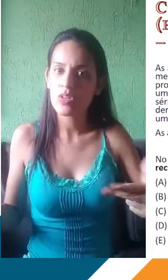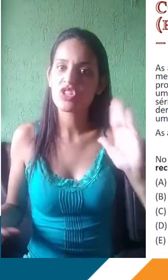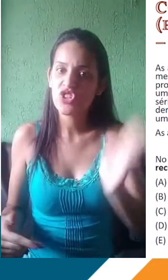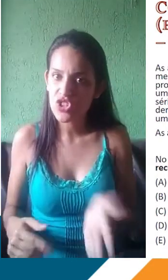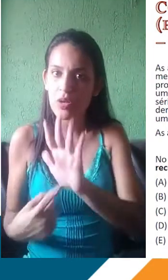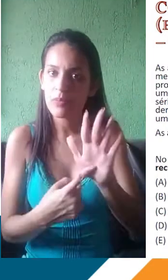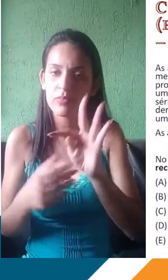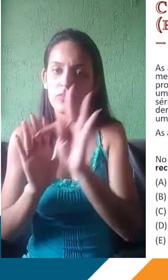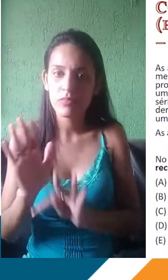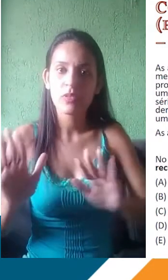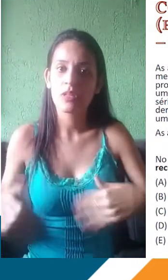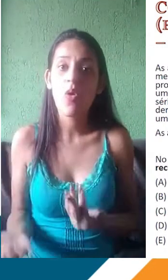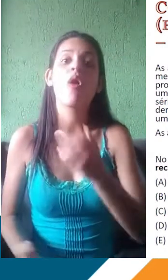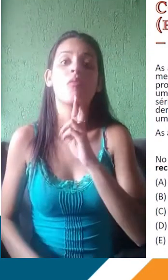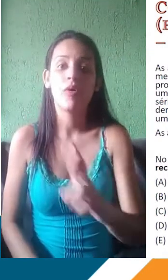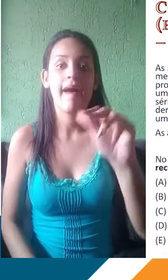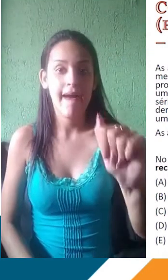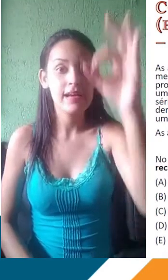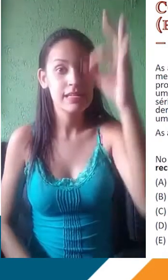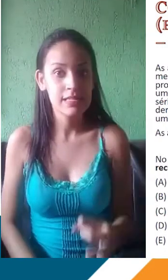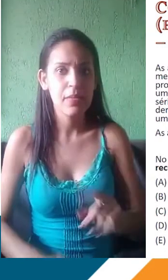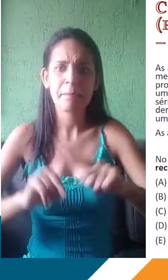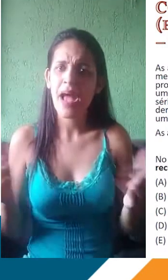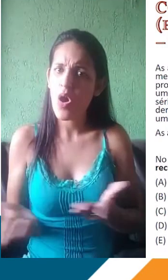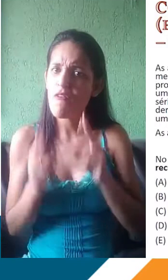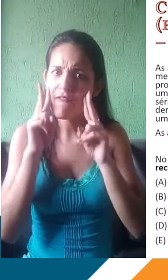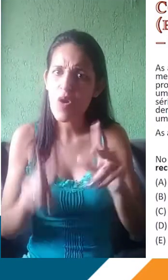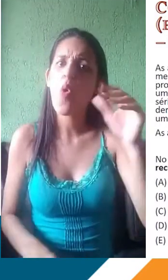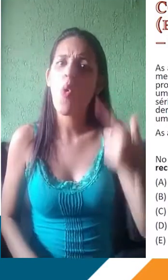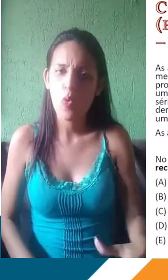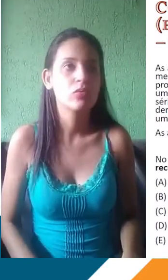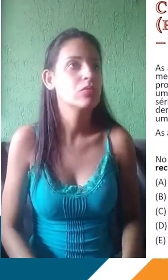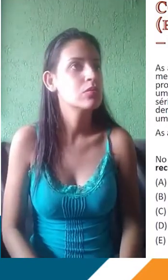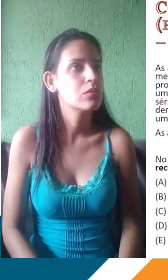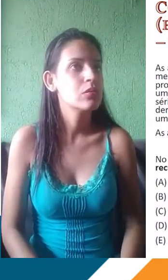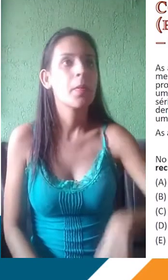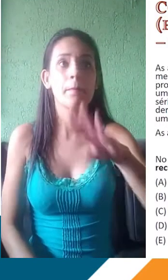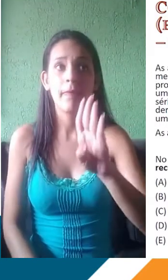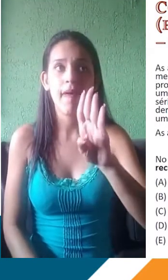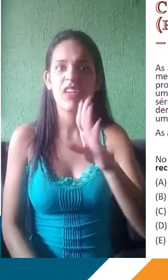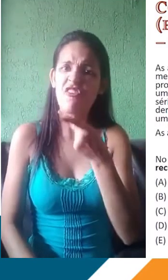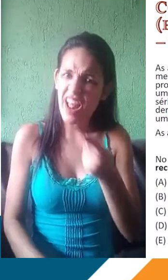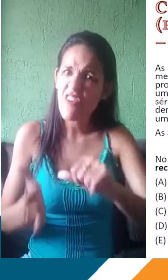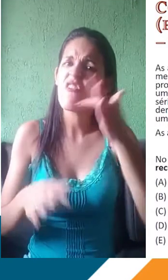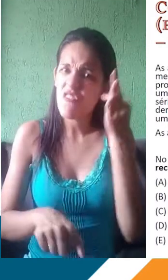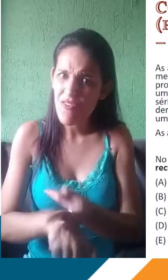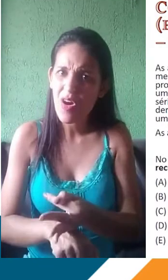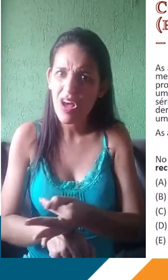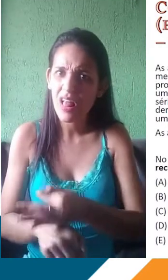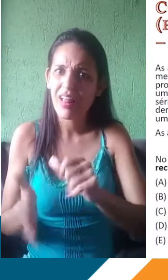a alternativa A, você está correto, mas agora vamos analisar as outras alternativas. A letra B, indicar a falta